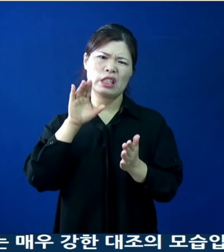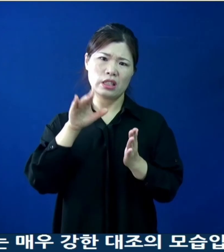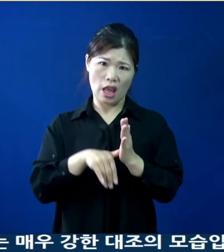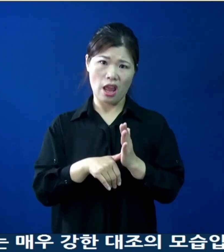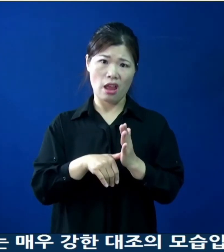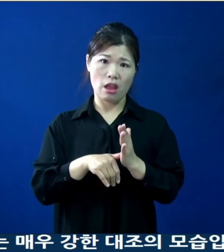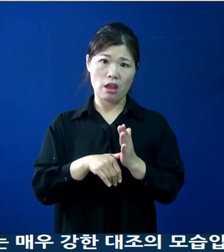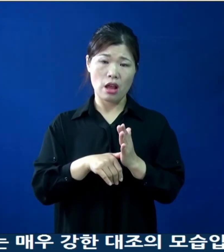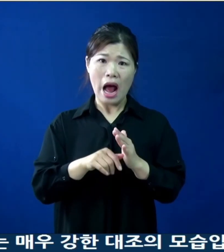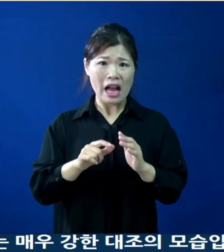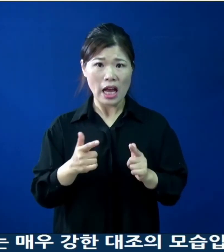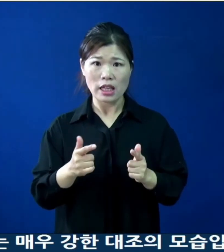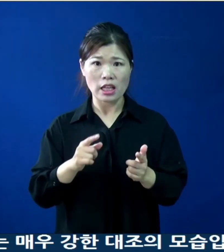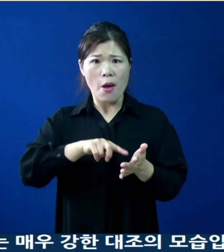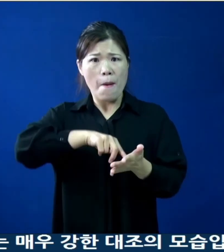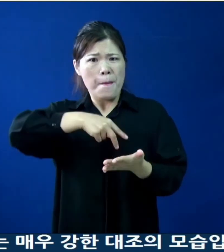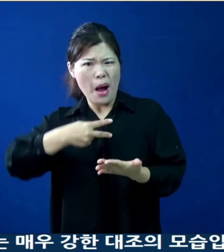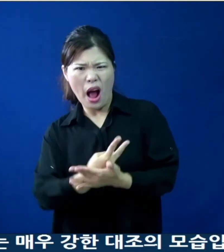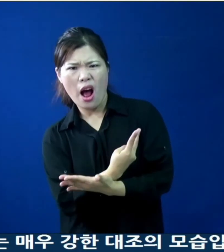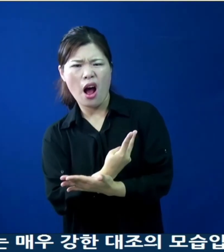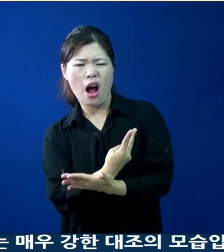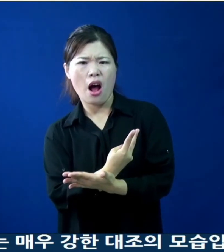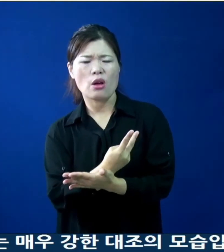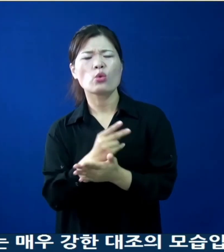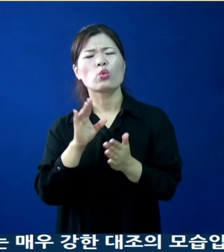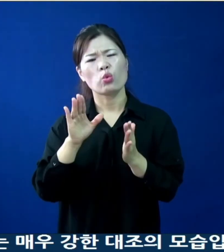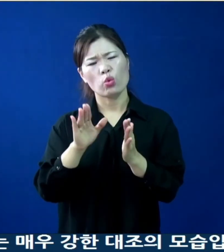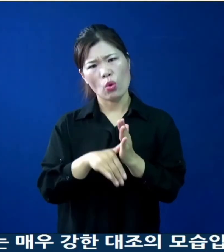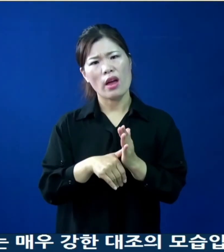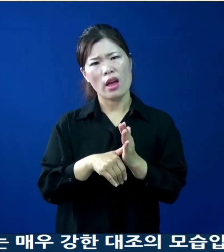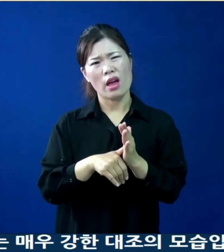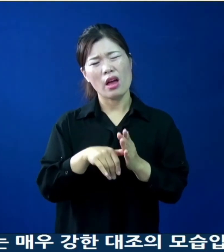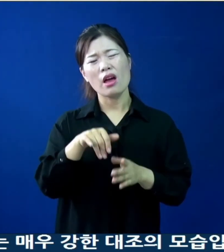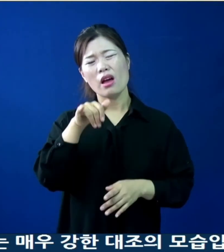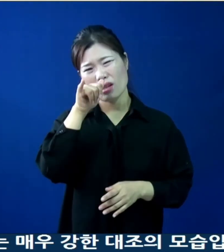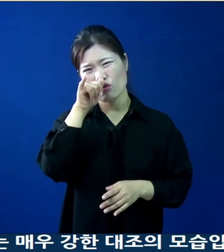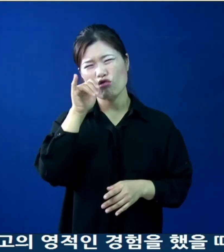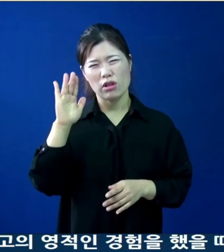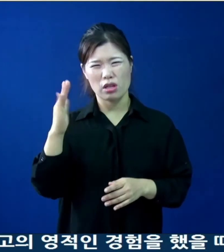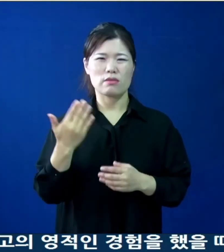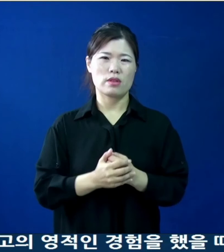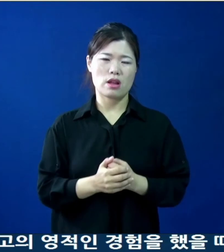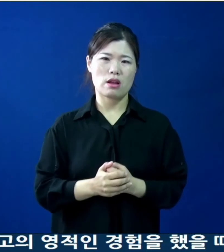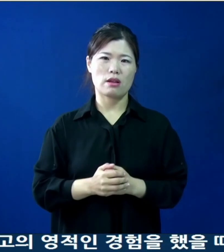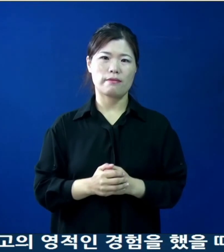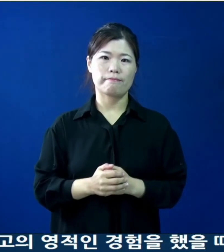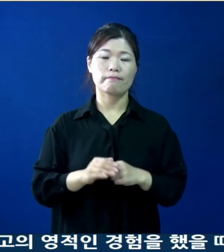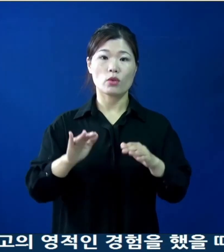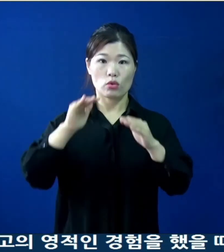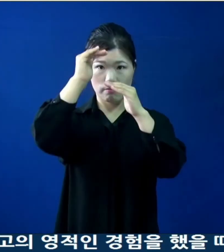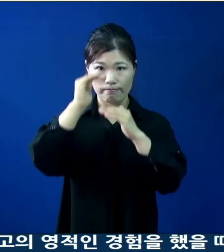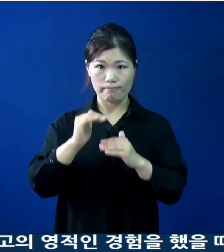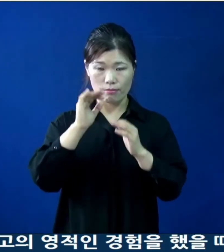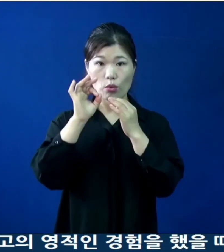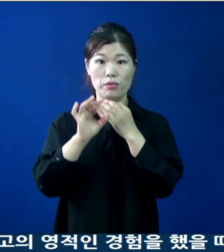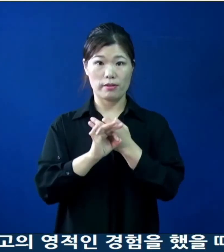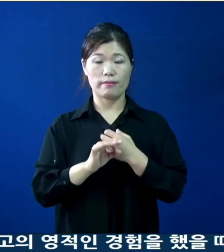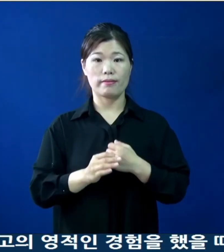아예 넘어진 때라, 이렇게 보아도 무방할 것 같습니다. 오늘 본문을 보시게